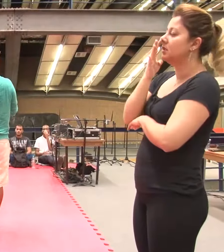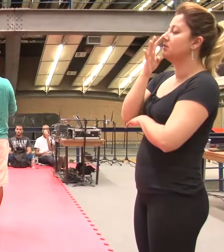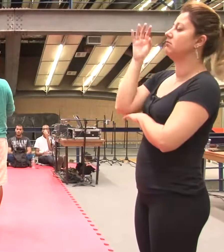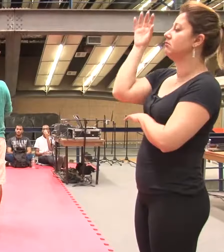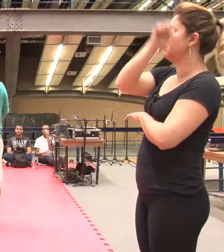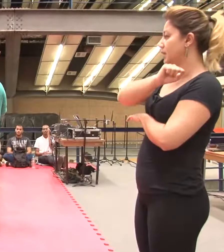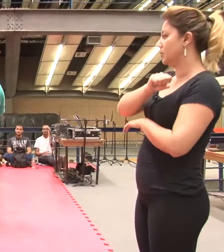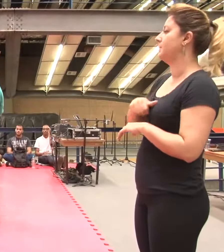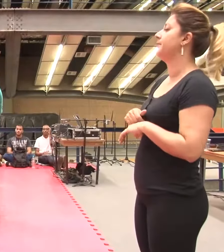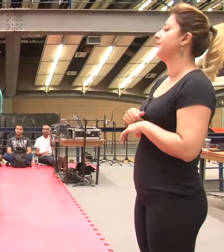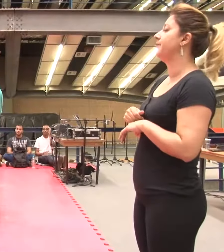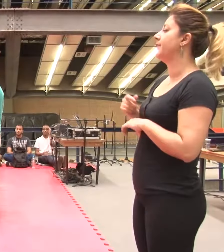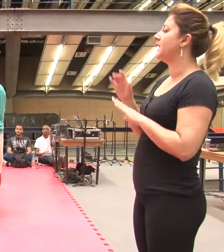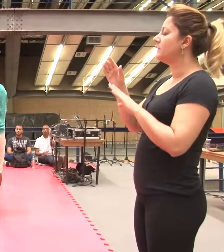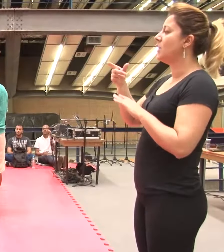Quer dizer que até